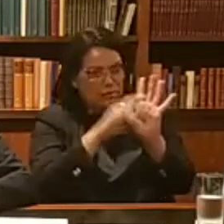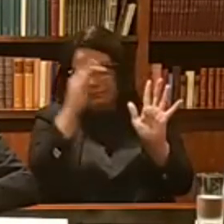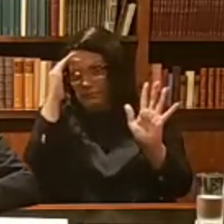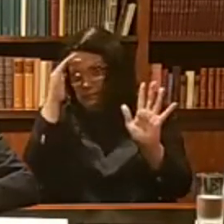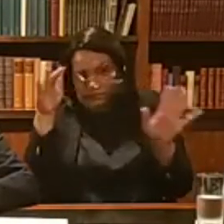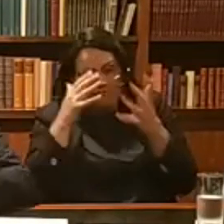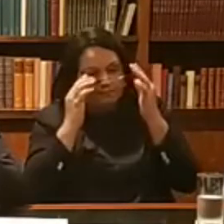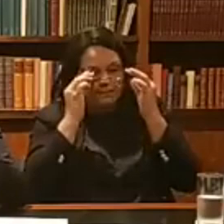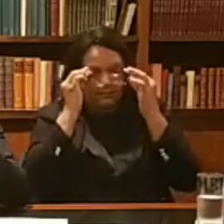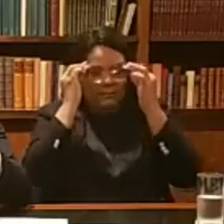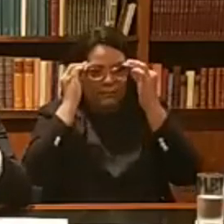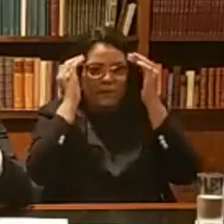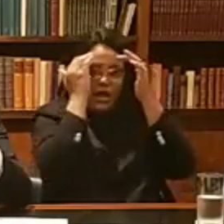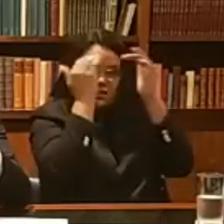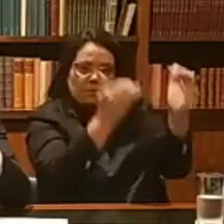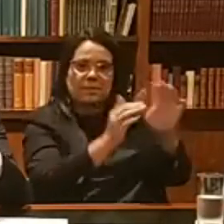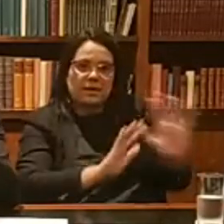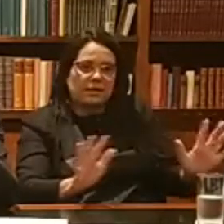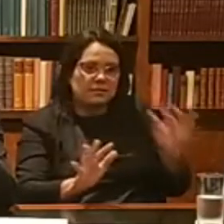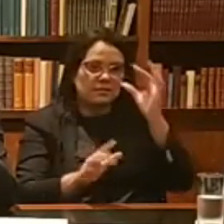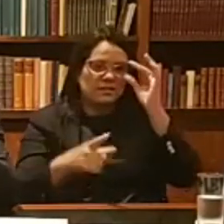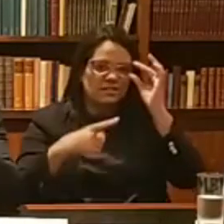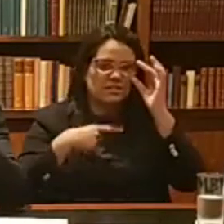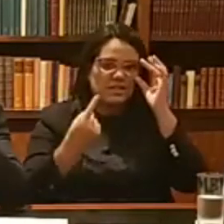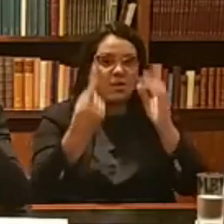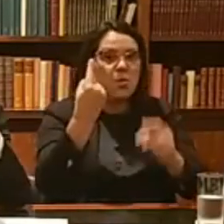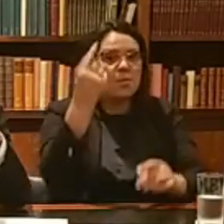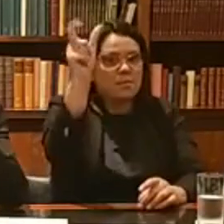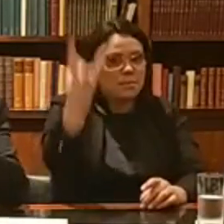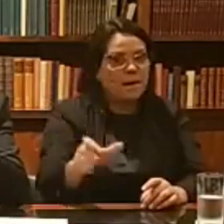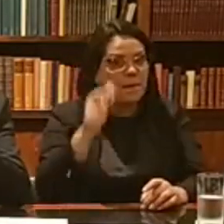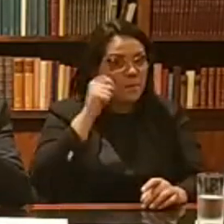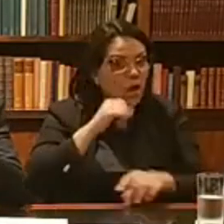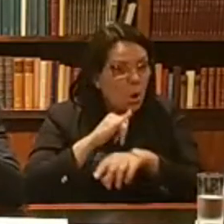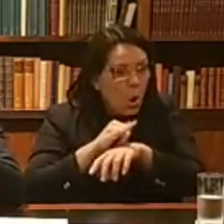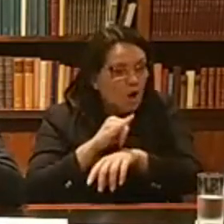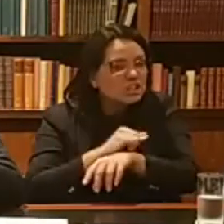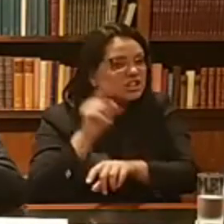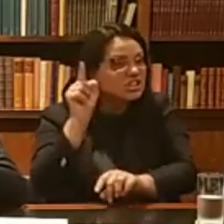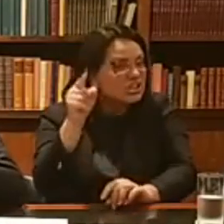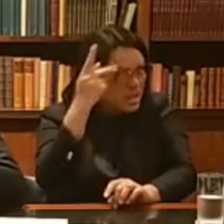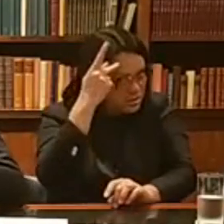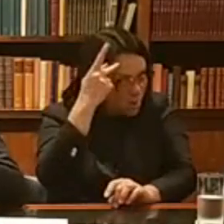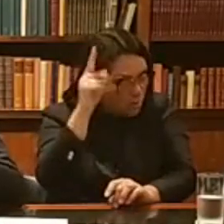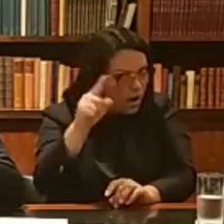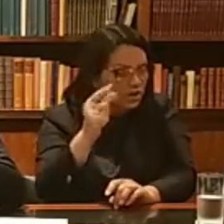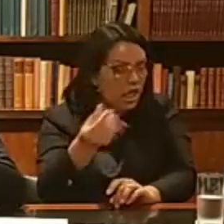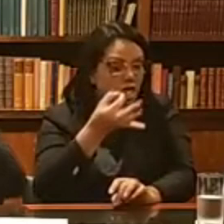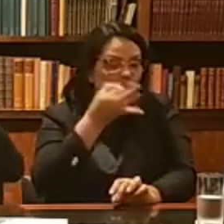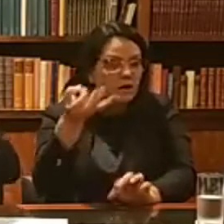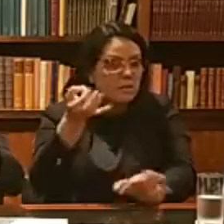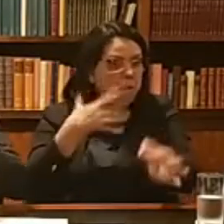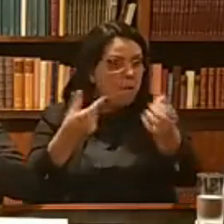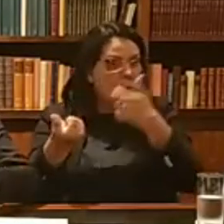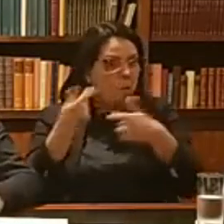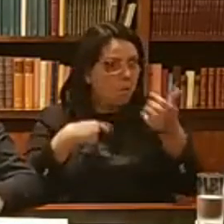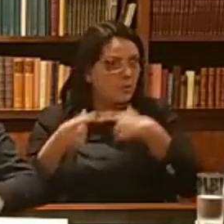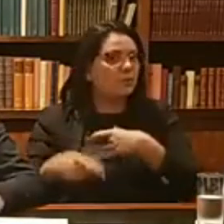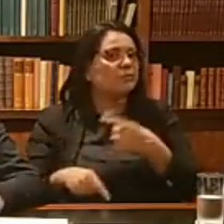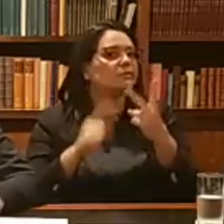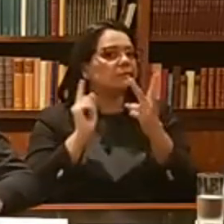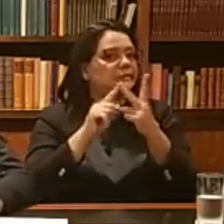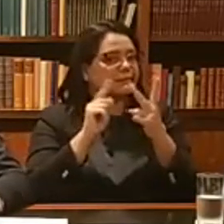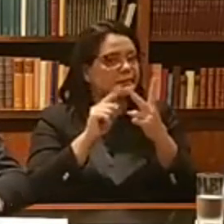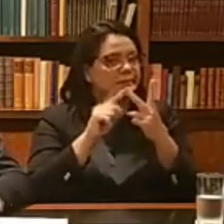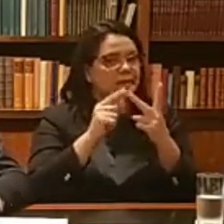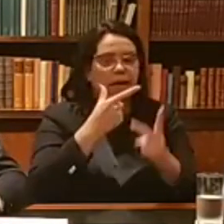só. Maldosamente, tem uma gordinha em São Paulo que está me criticando, uma gordinha, tá certo? E tem um deputado também em São